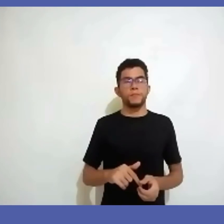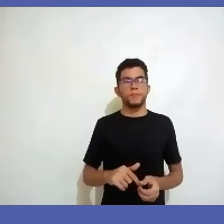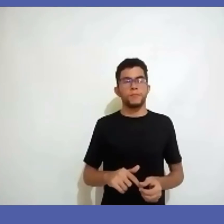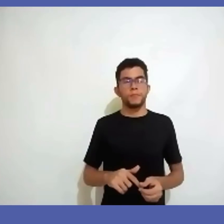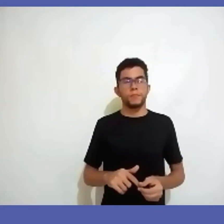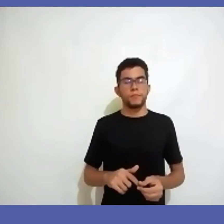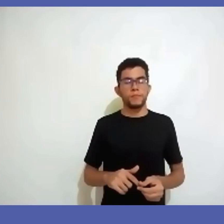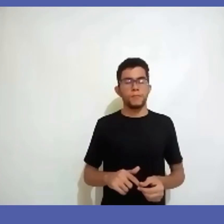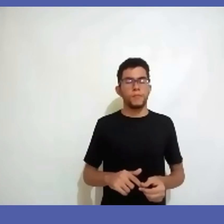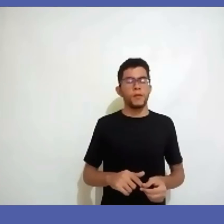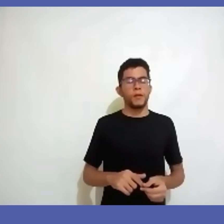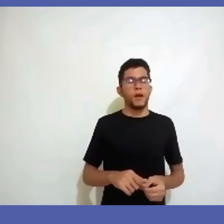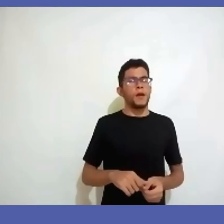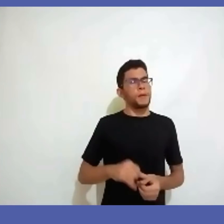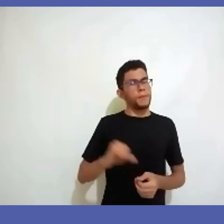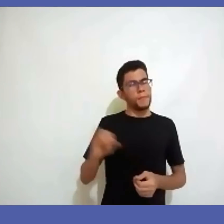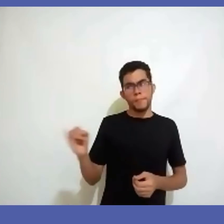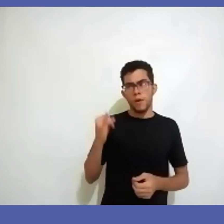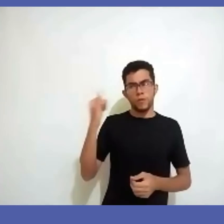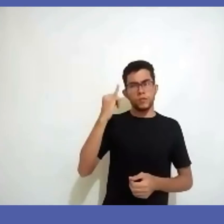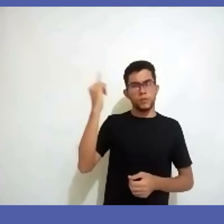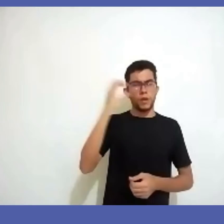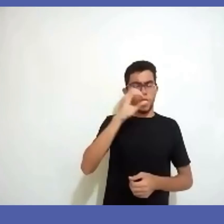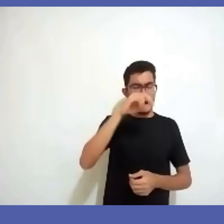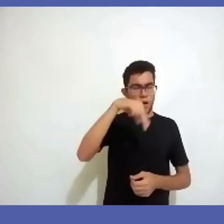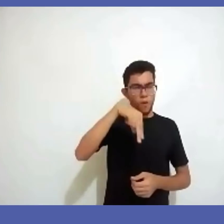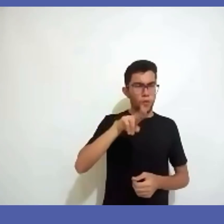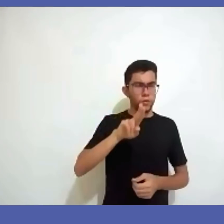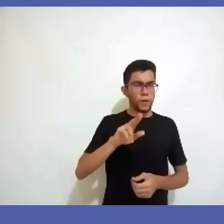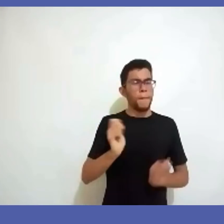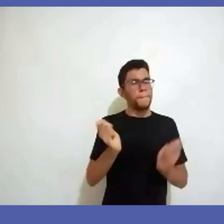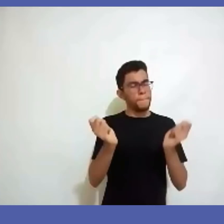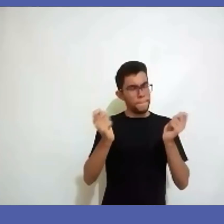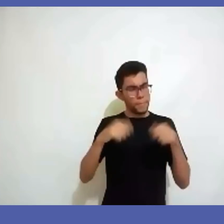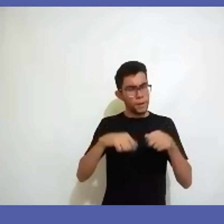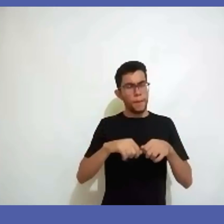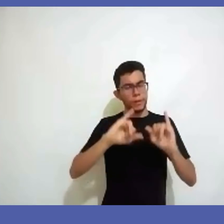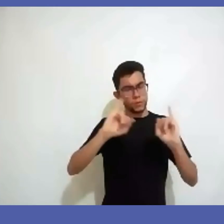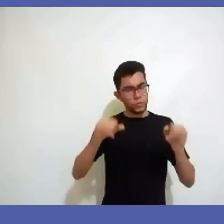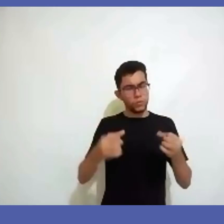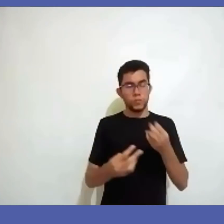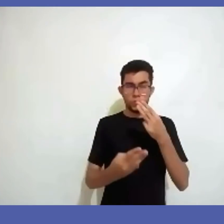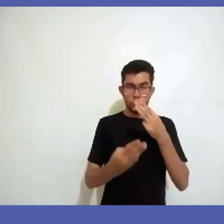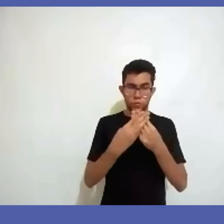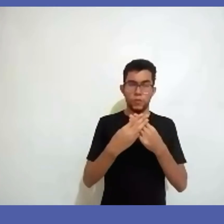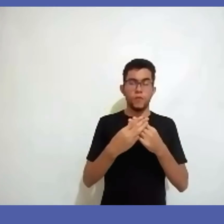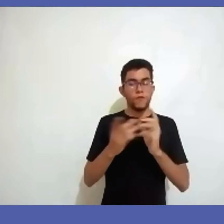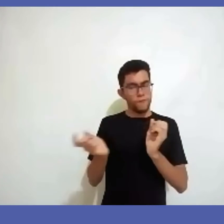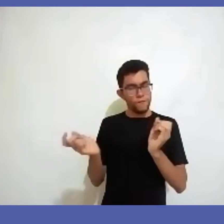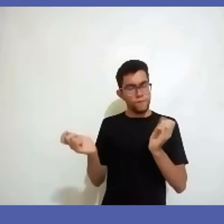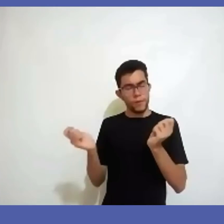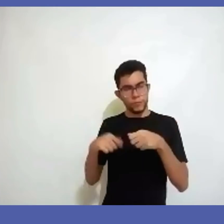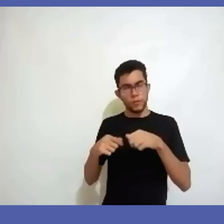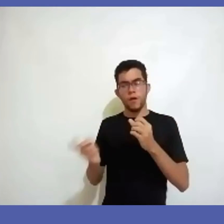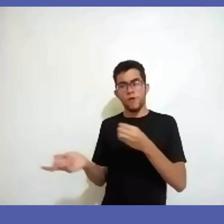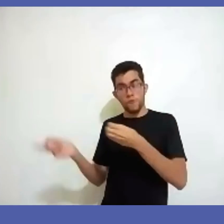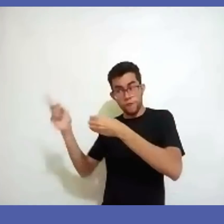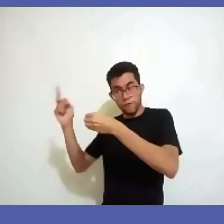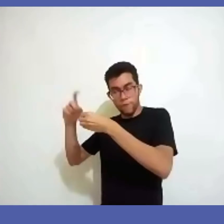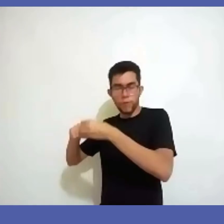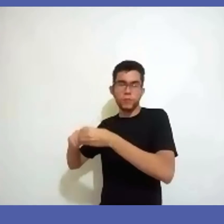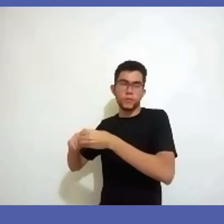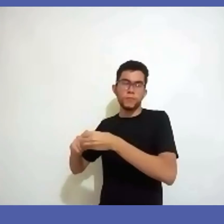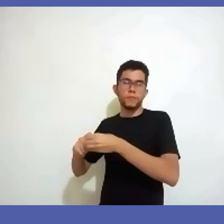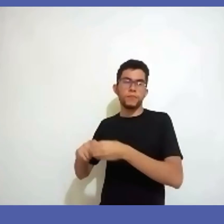a decisão da ONU por ter feito lobby por voto positivo. Ele adiou até algumas assembleias para